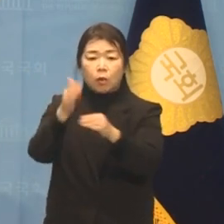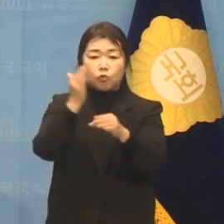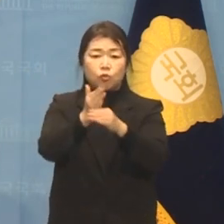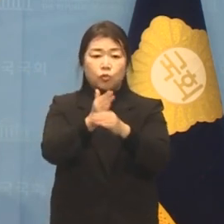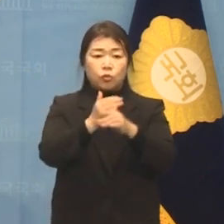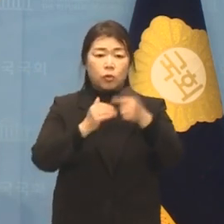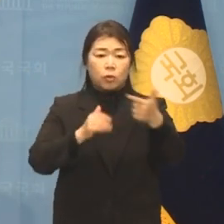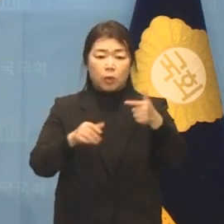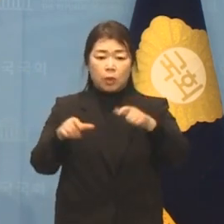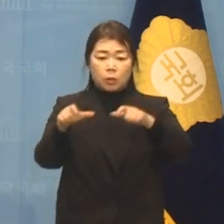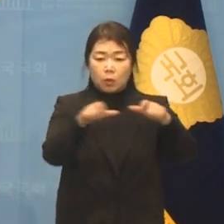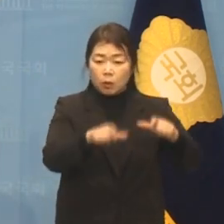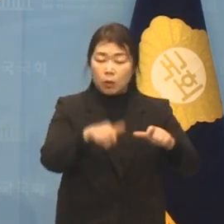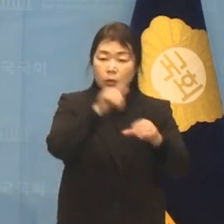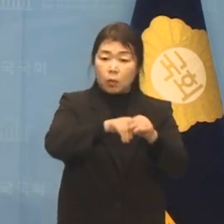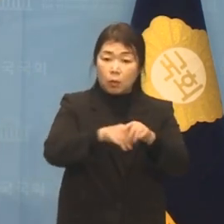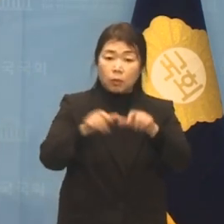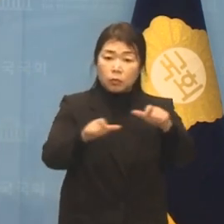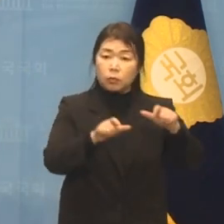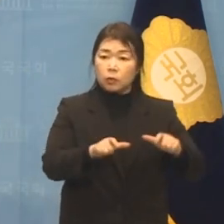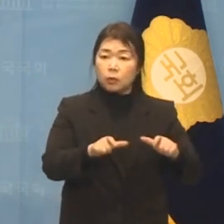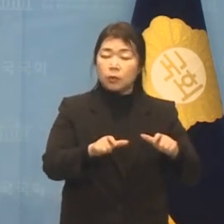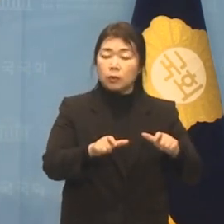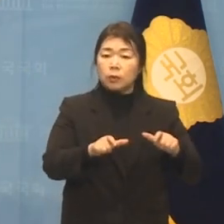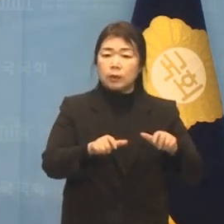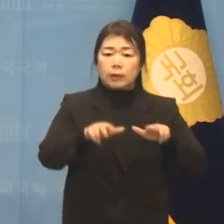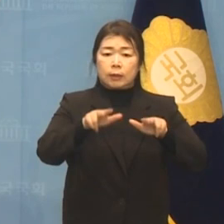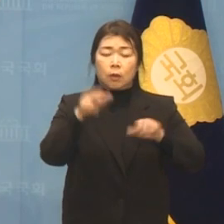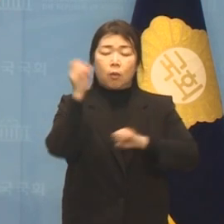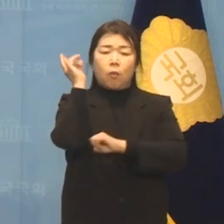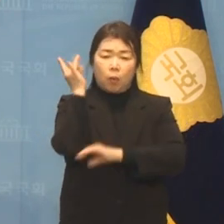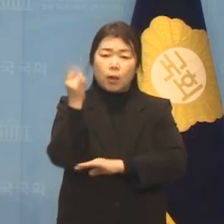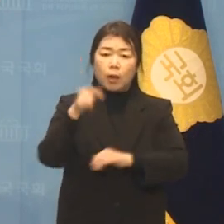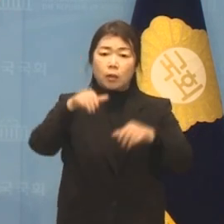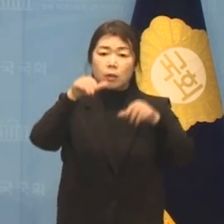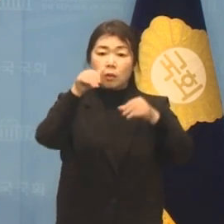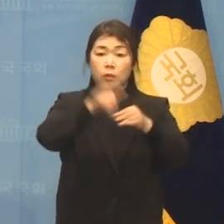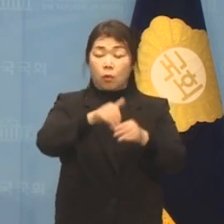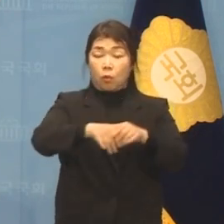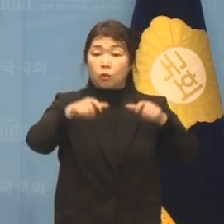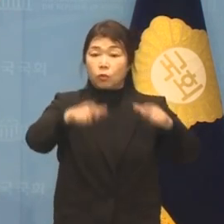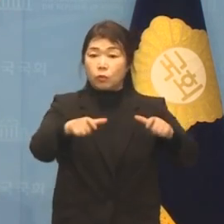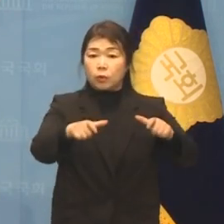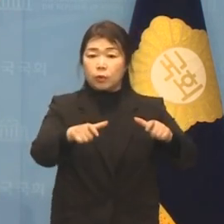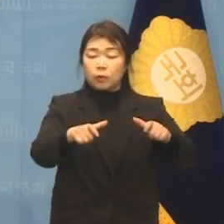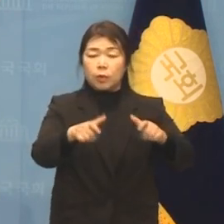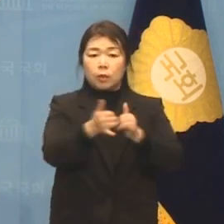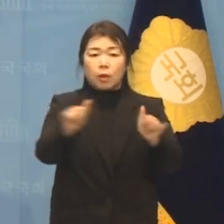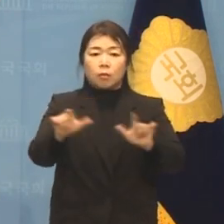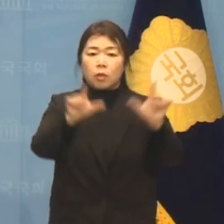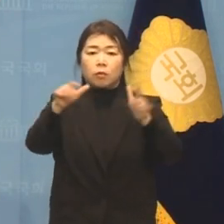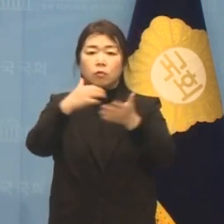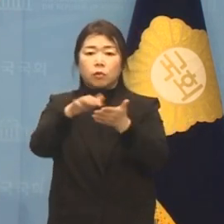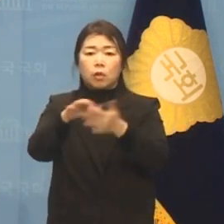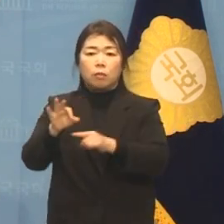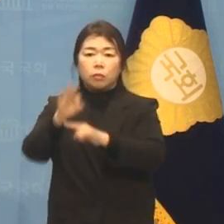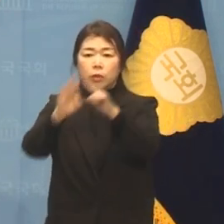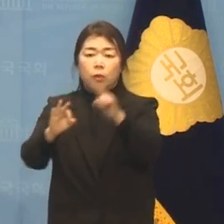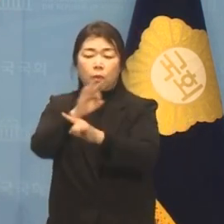6개 선거구를 배정한 기존의 선거구안이 인구 등가성 측면에서